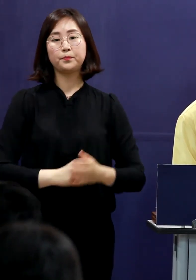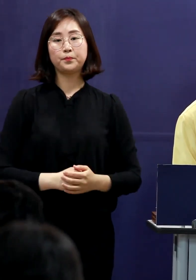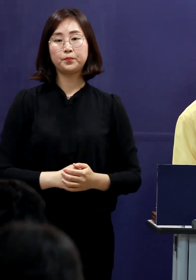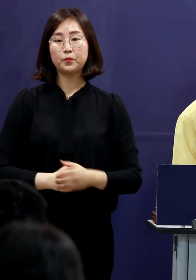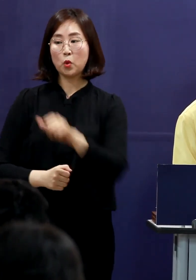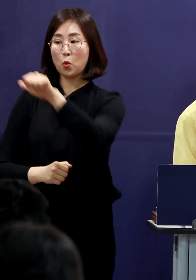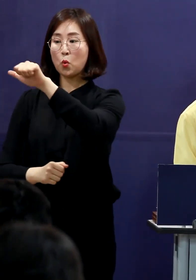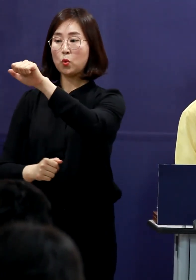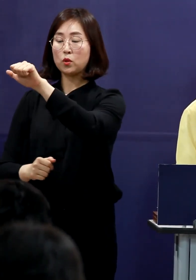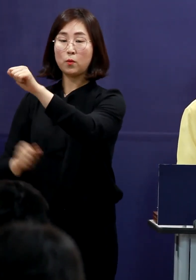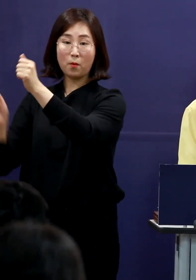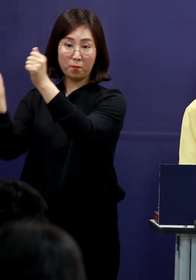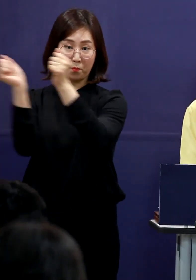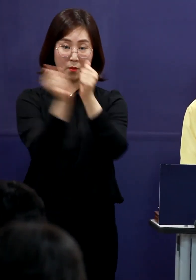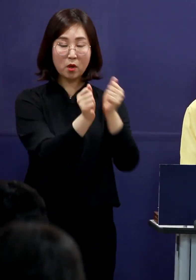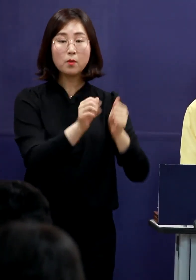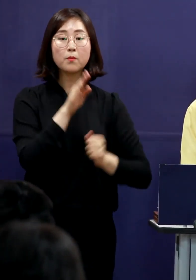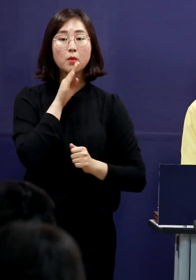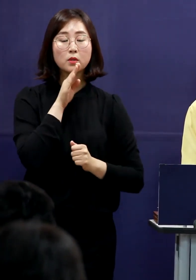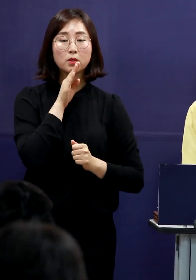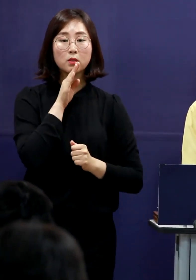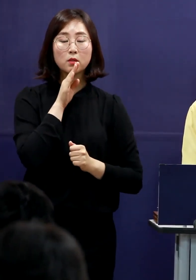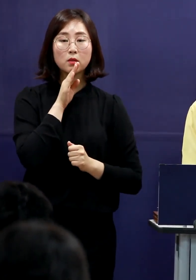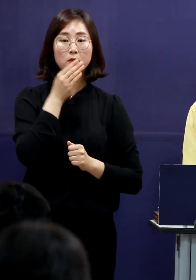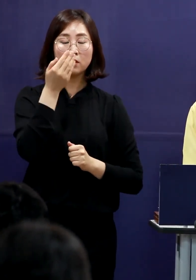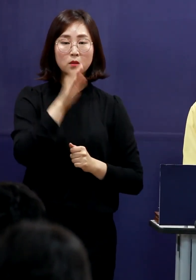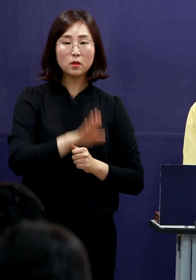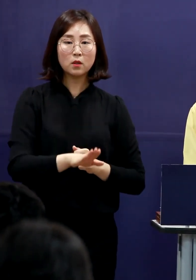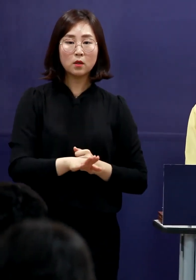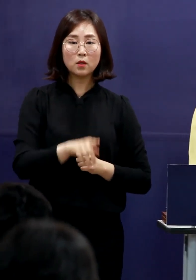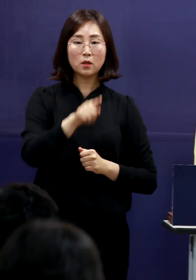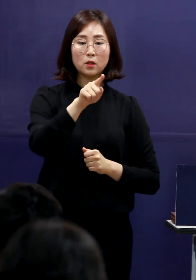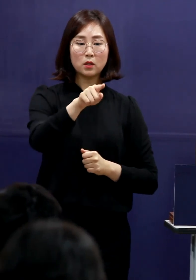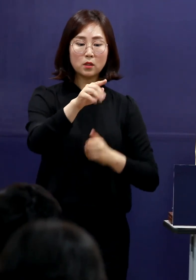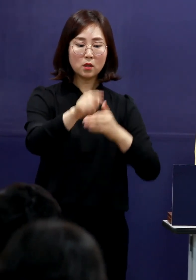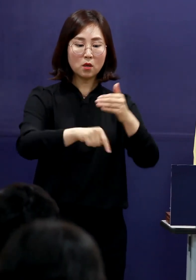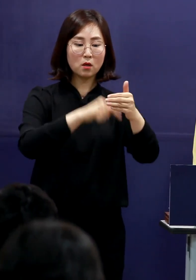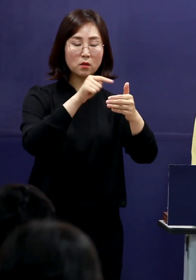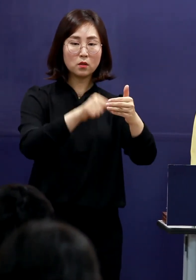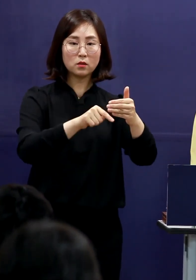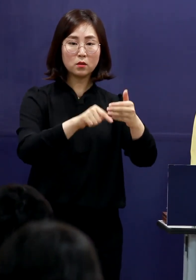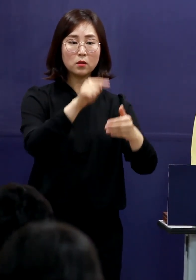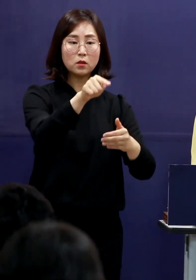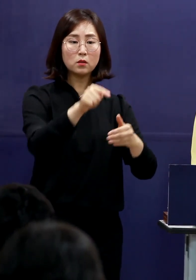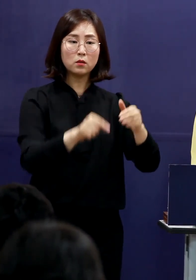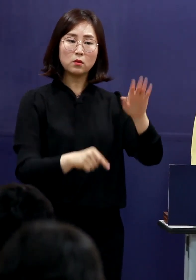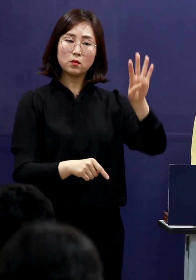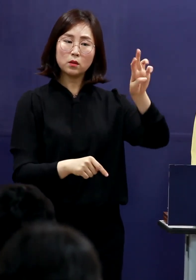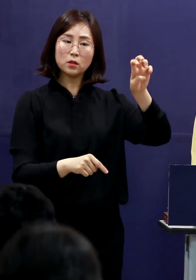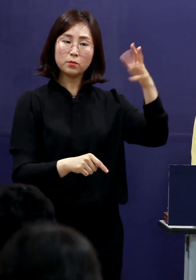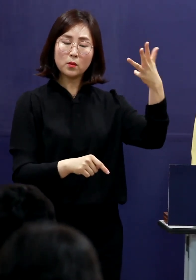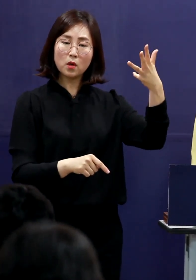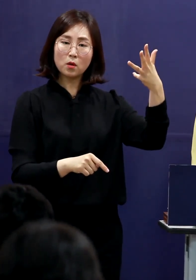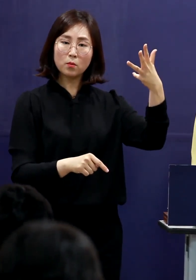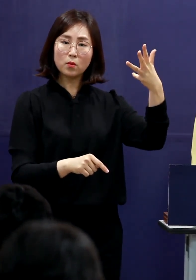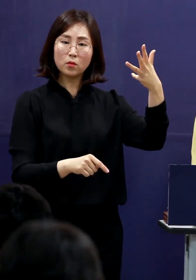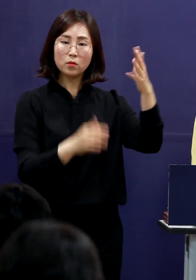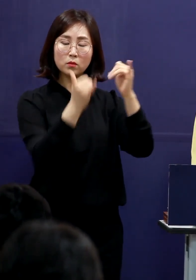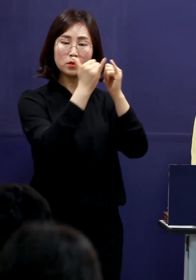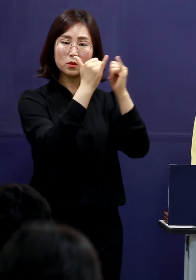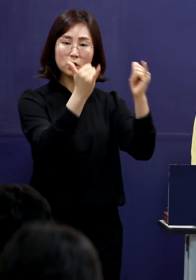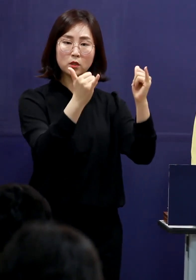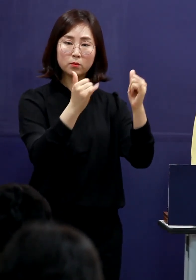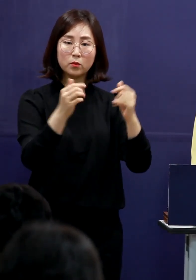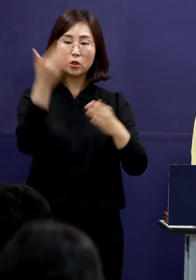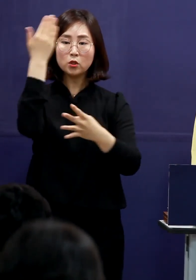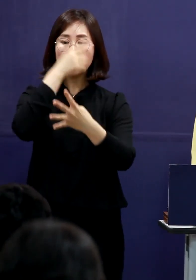55번으로부터 감염됐다고 하셨는데, 근데 지금 여기에서는 그분이 청주 기도원, 순봉 기도원을